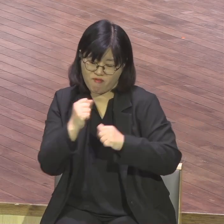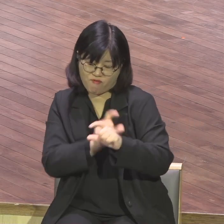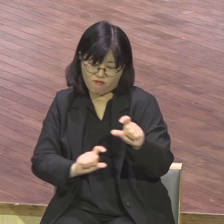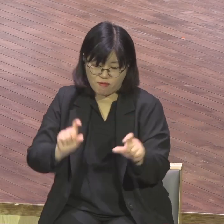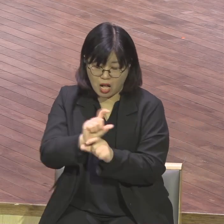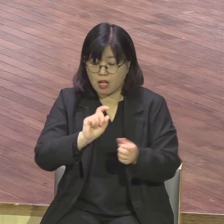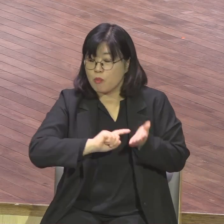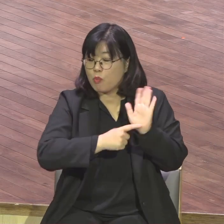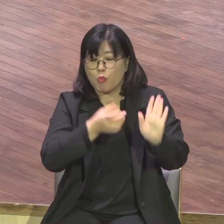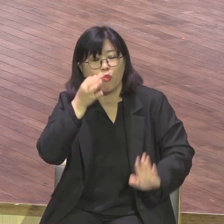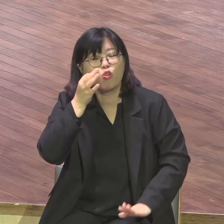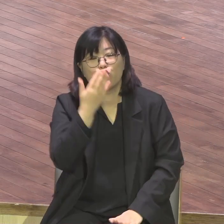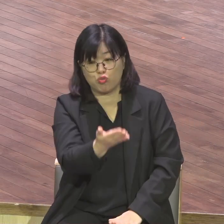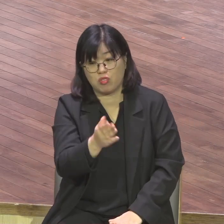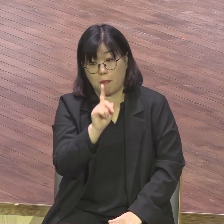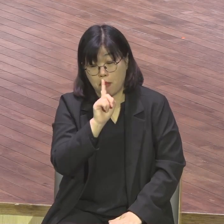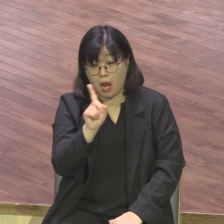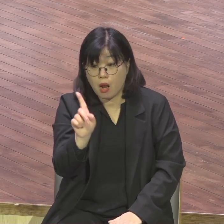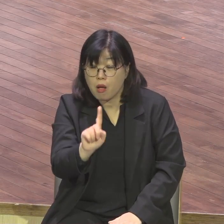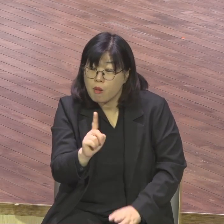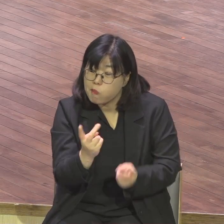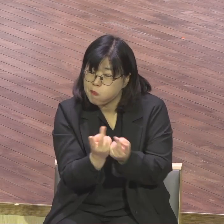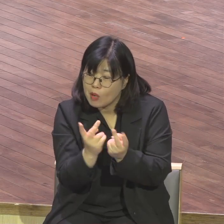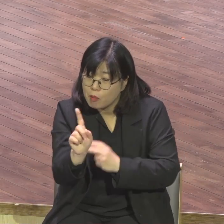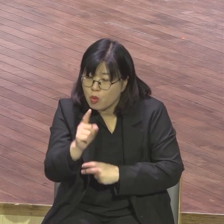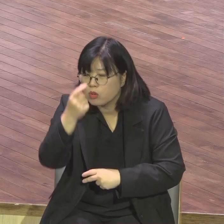기도 속에서 나옵니다. 기도 속에서.